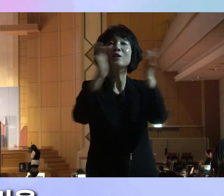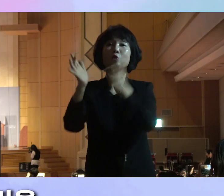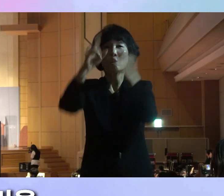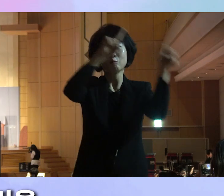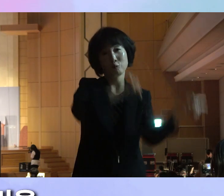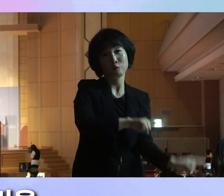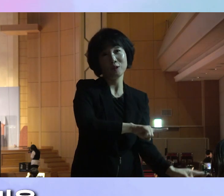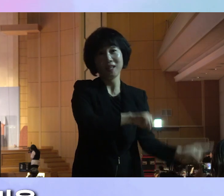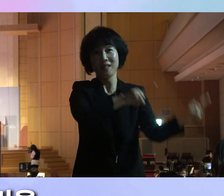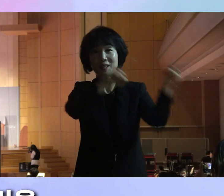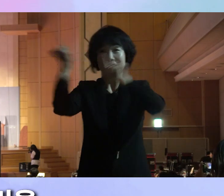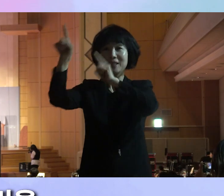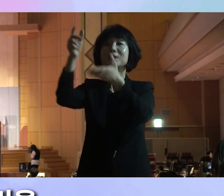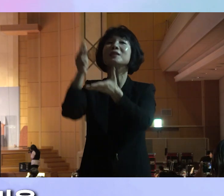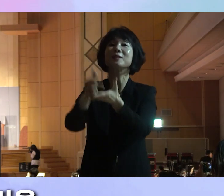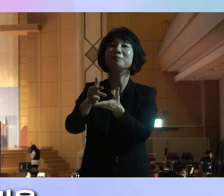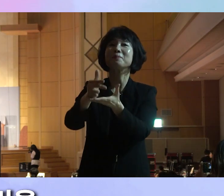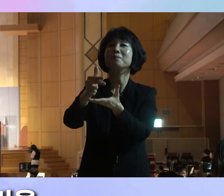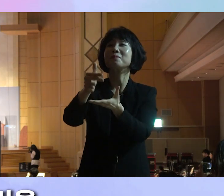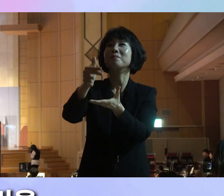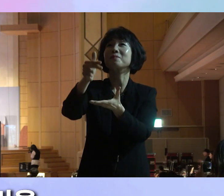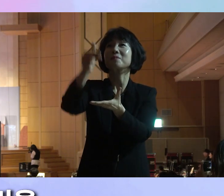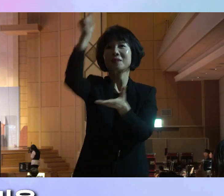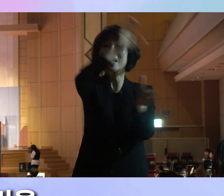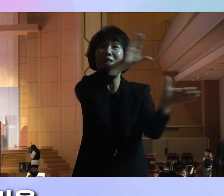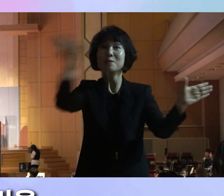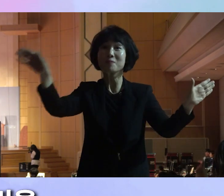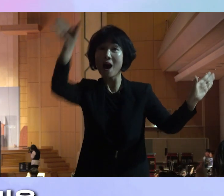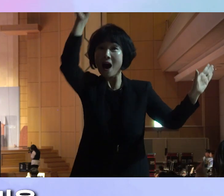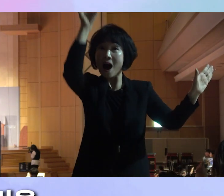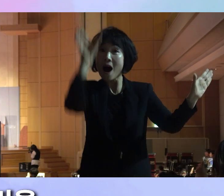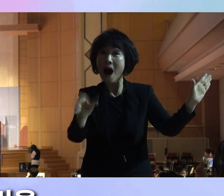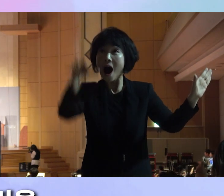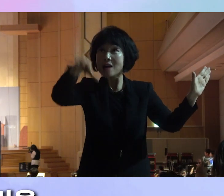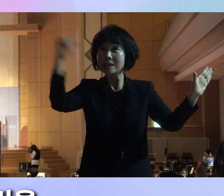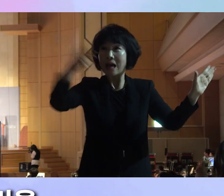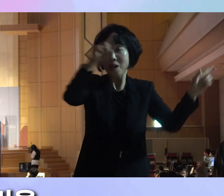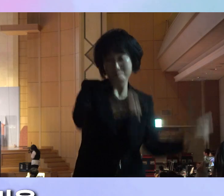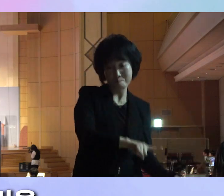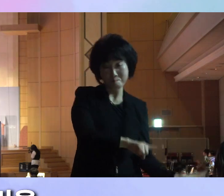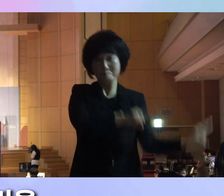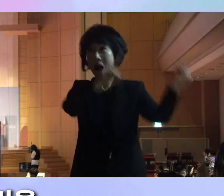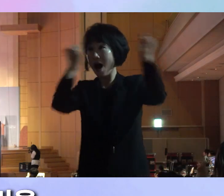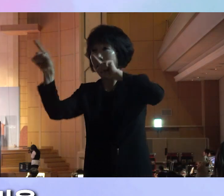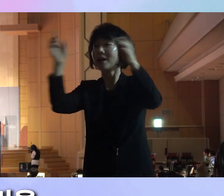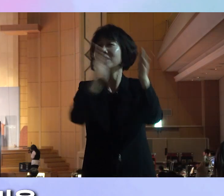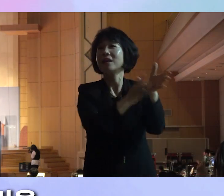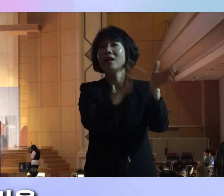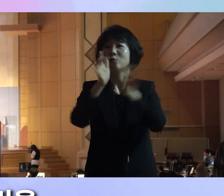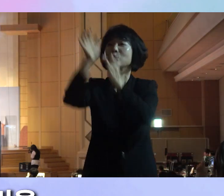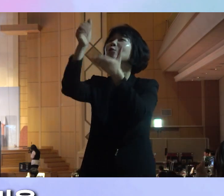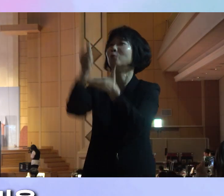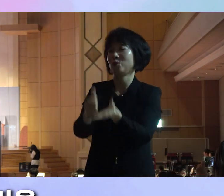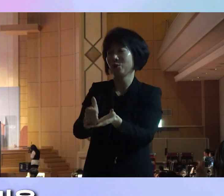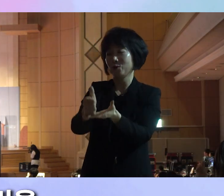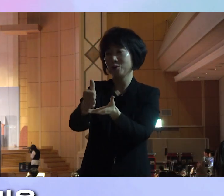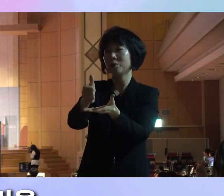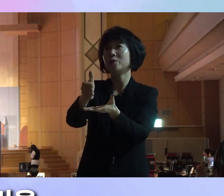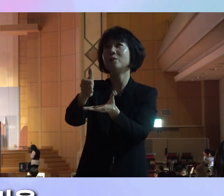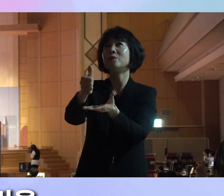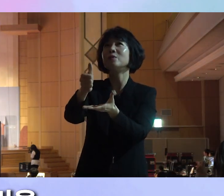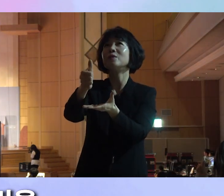예수 부활하신 주님 십자가에서 다시 사신 예수